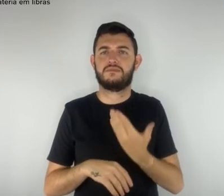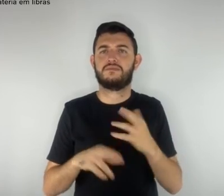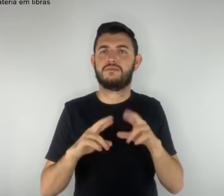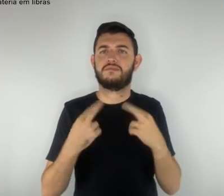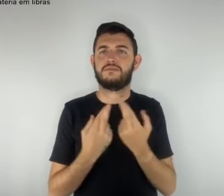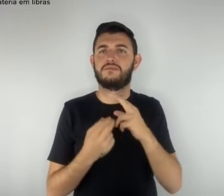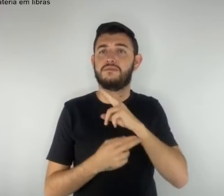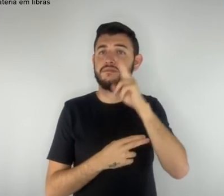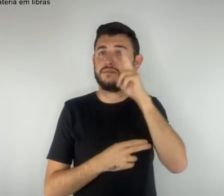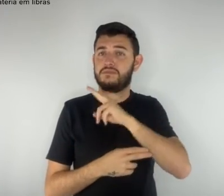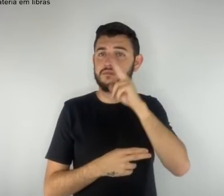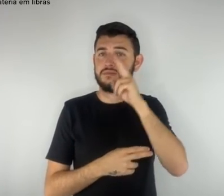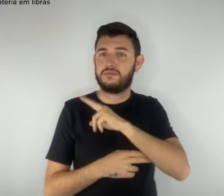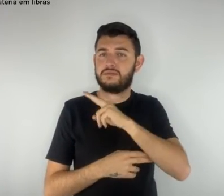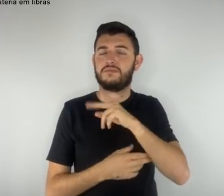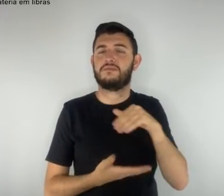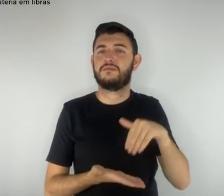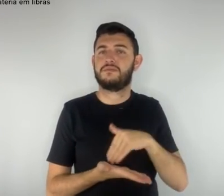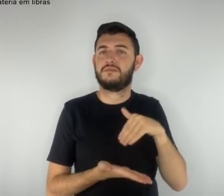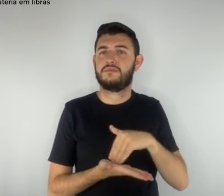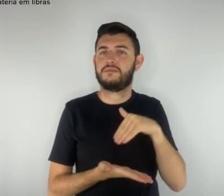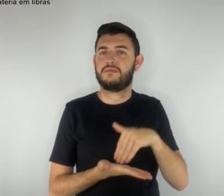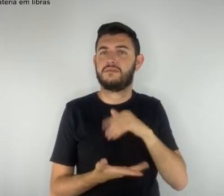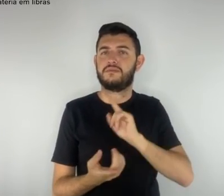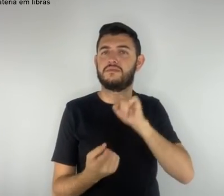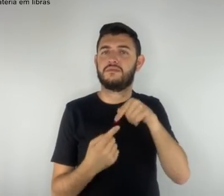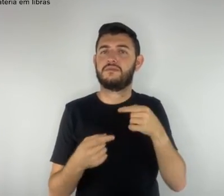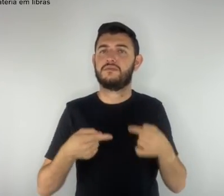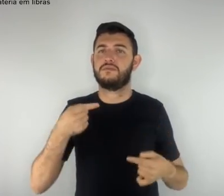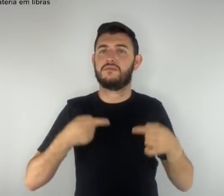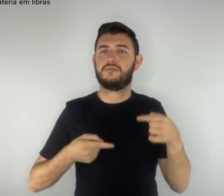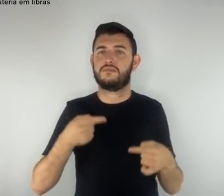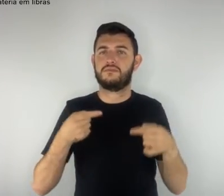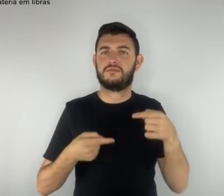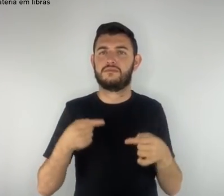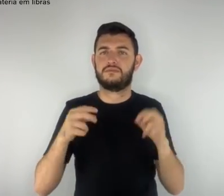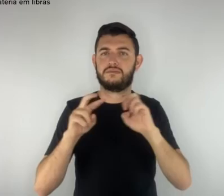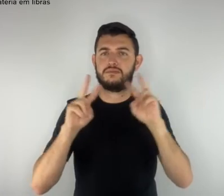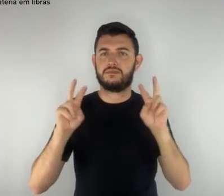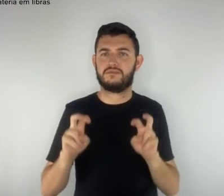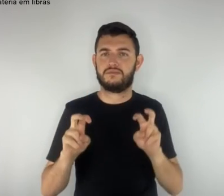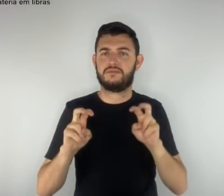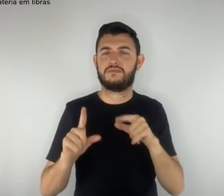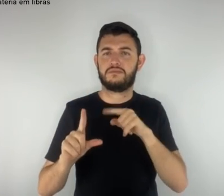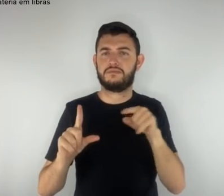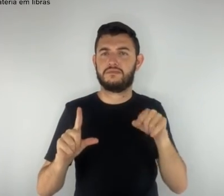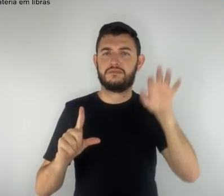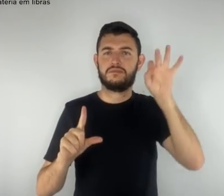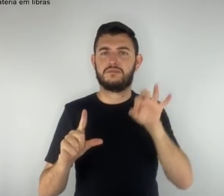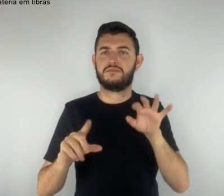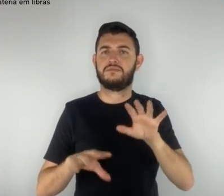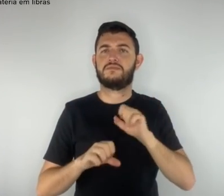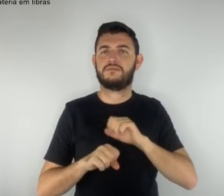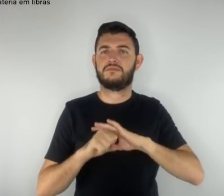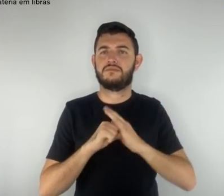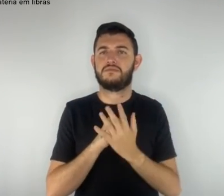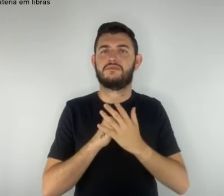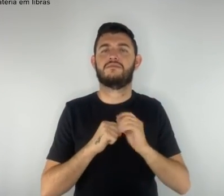emergência com a Secretaria para discutir a questão do aumento dos casos de Covid nos ambientes da rede